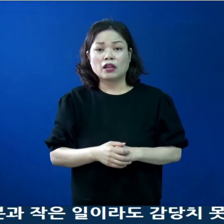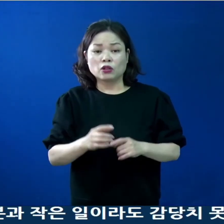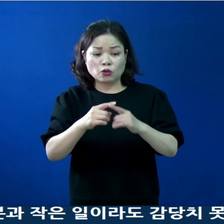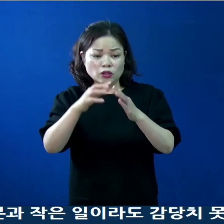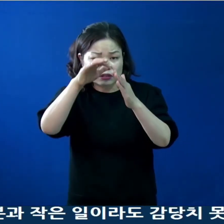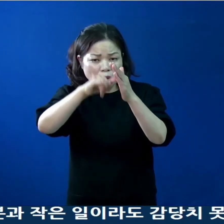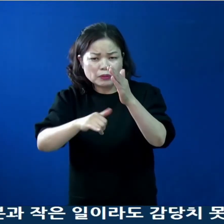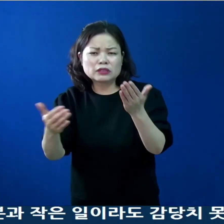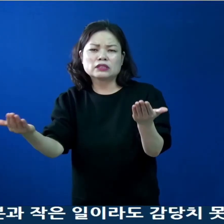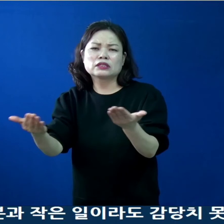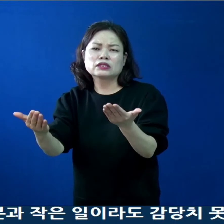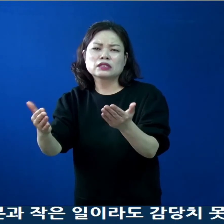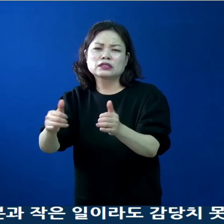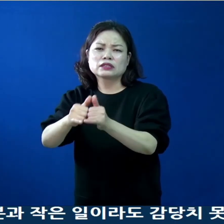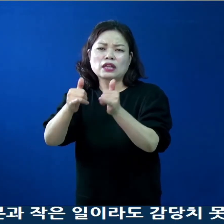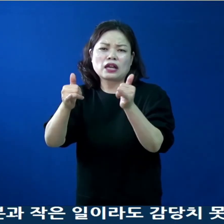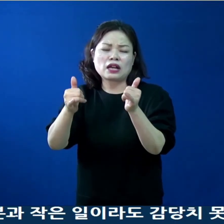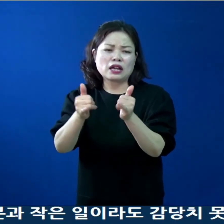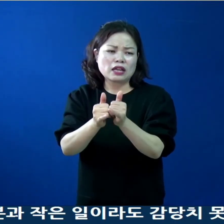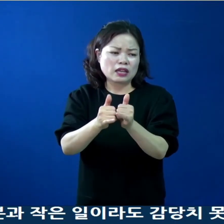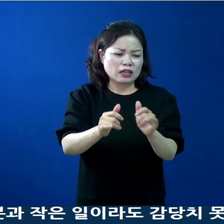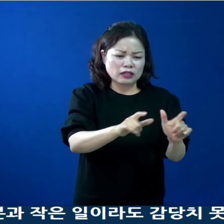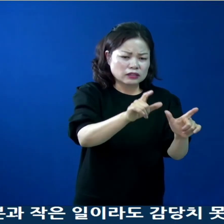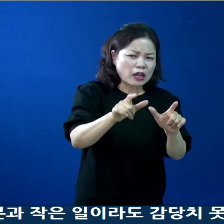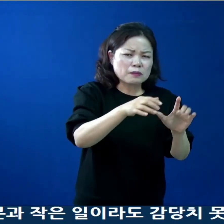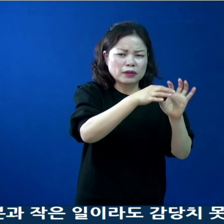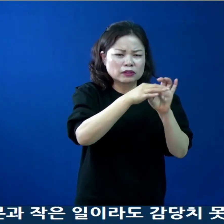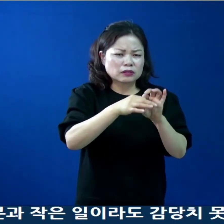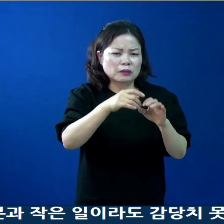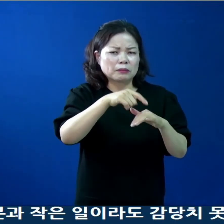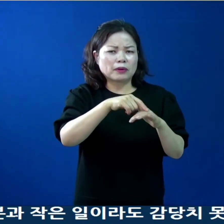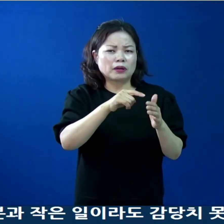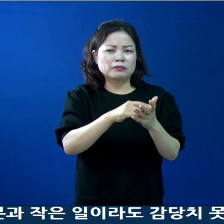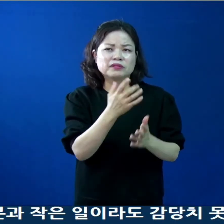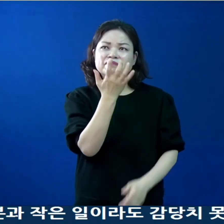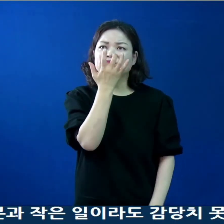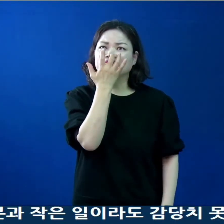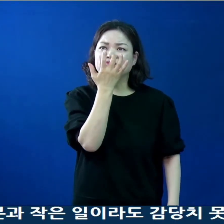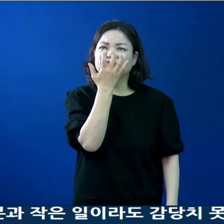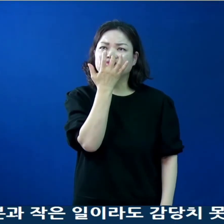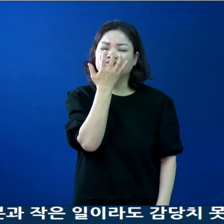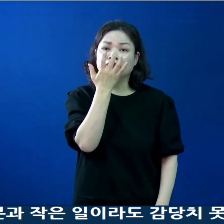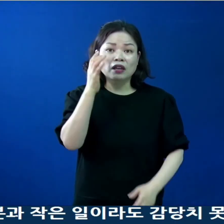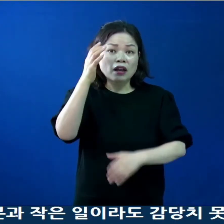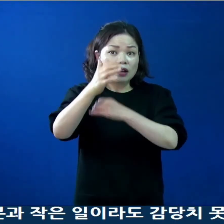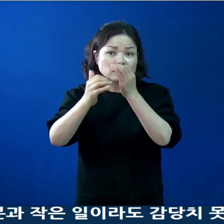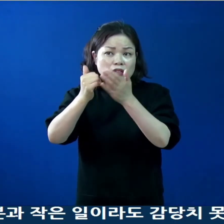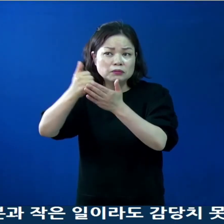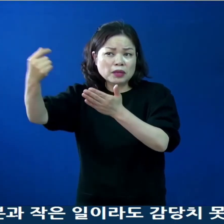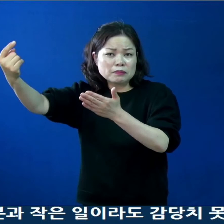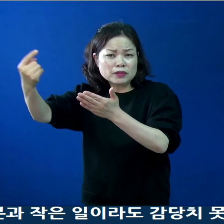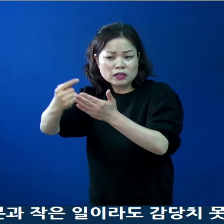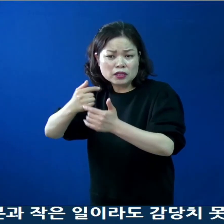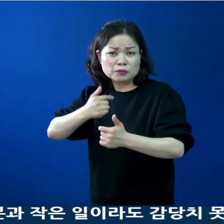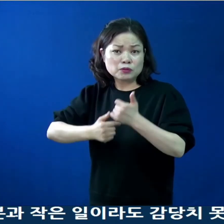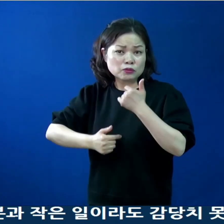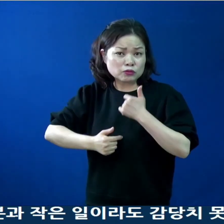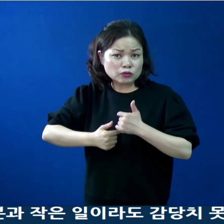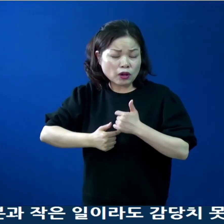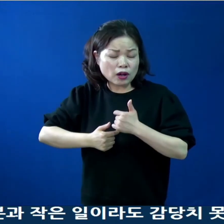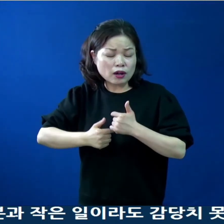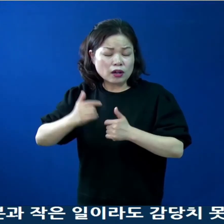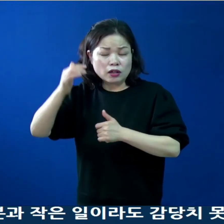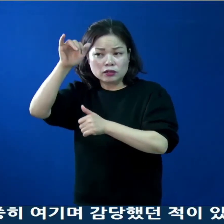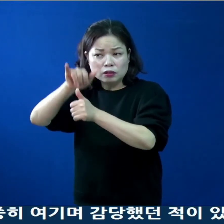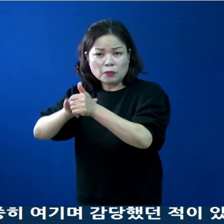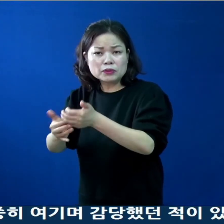섬기는 일과 사역에 치이면서 마음이 무뎌지고 주의 임재 가운데 살아가는 기쁨과 주님의 몸된 교회를